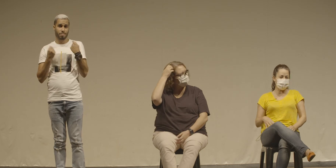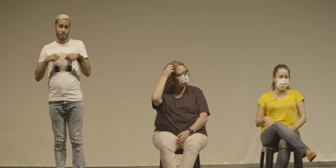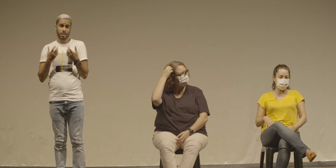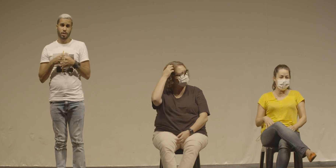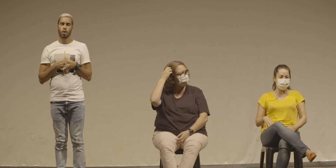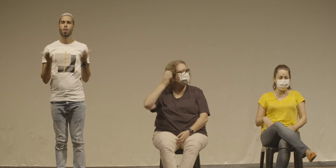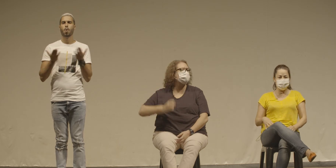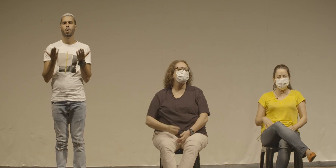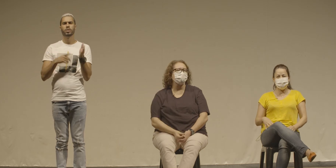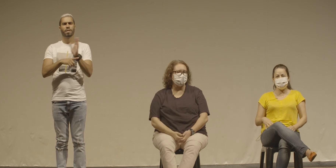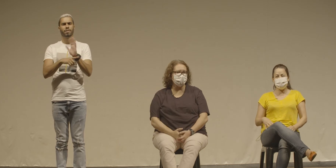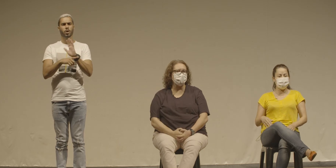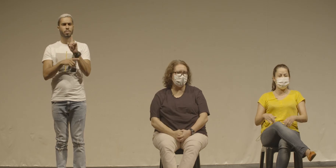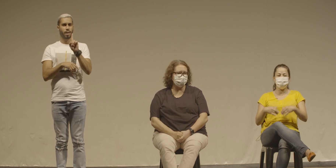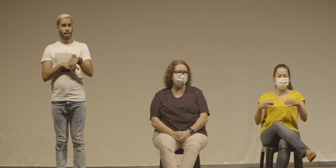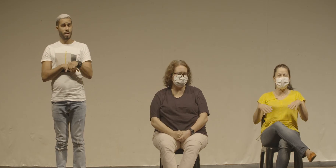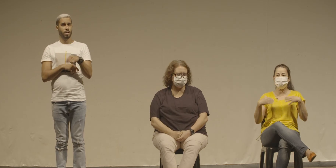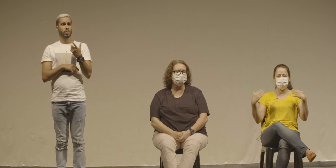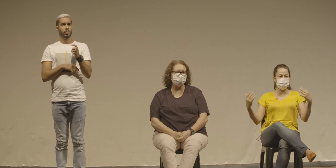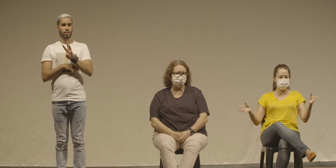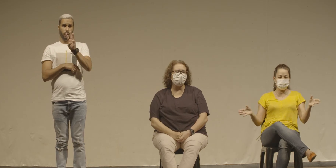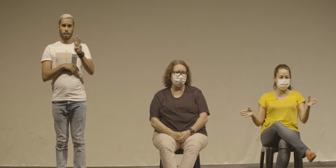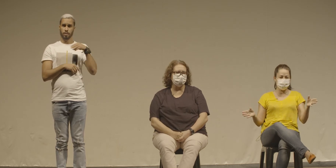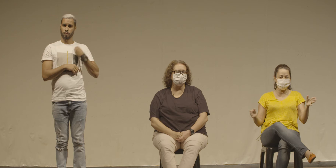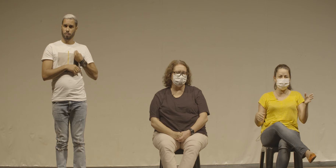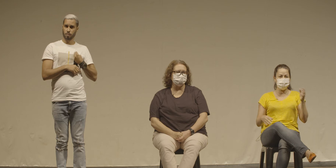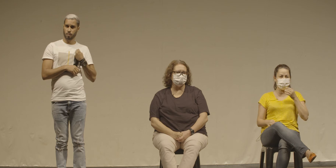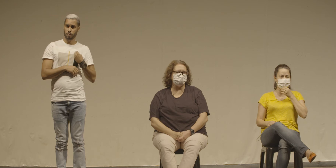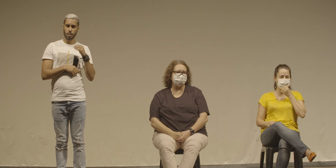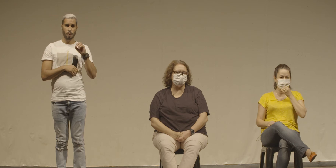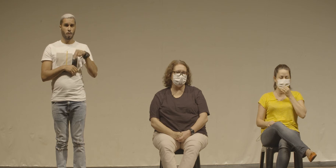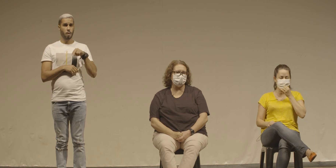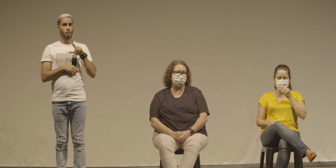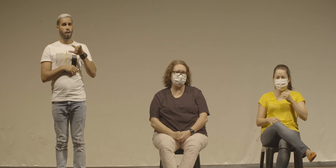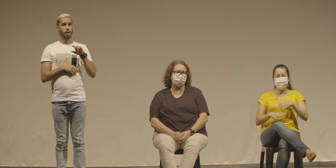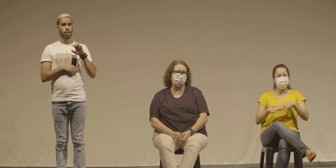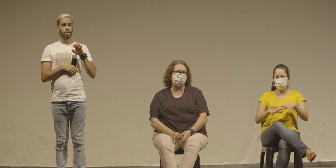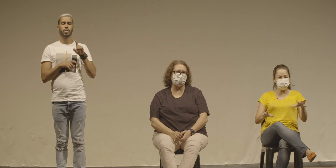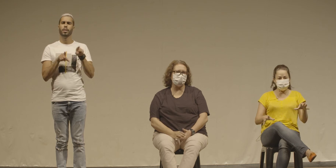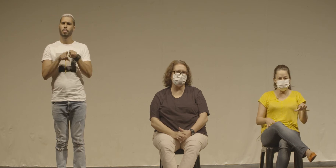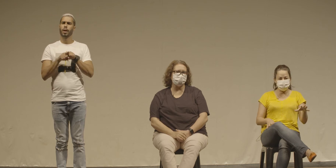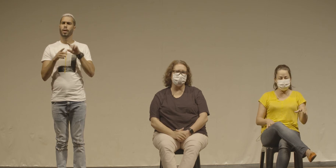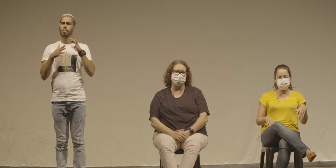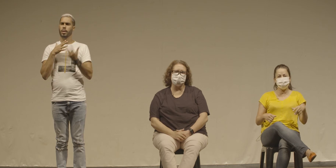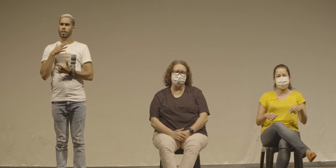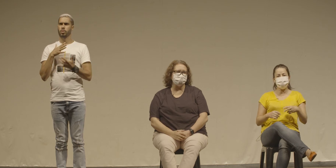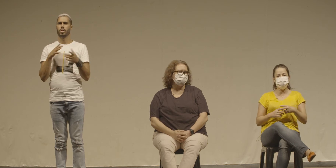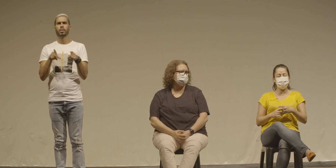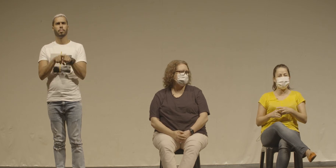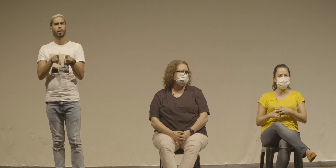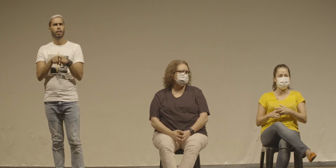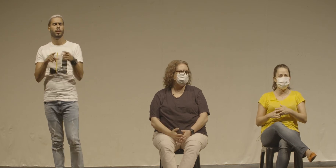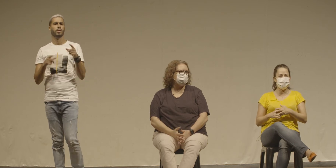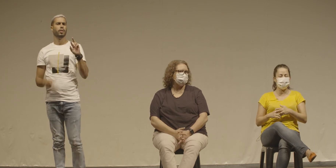o filme está online, no site e nas nossas redes sociais também. Então, todo mundo pode ver. A